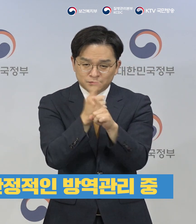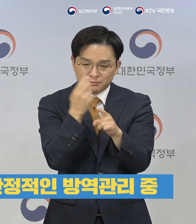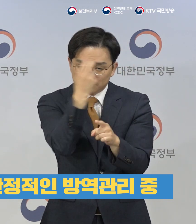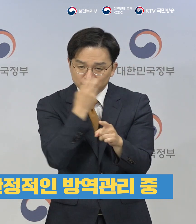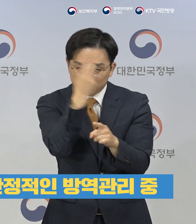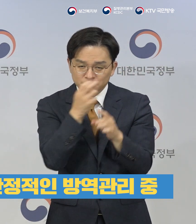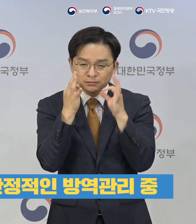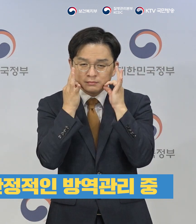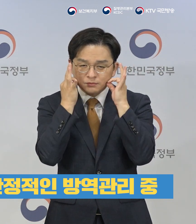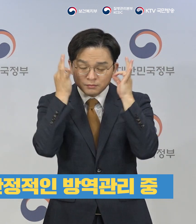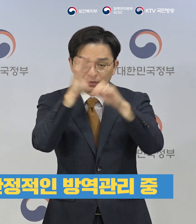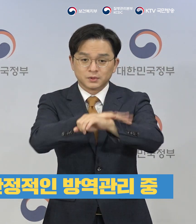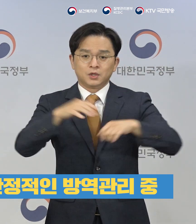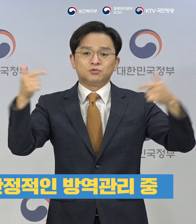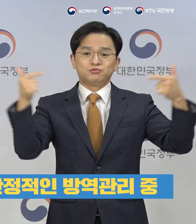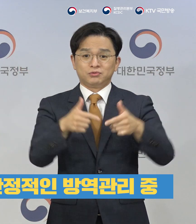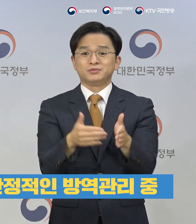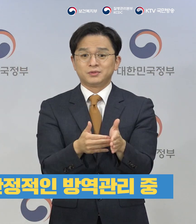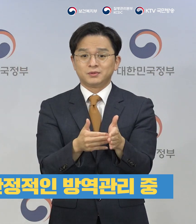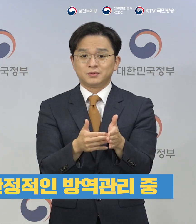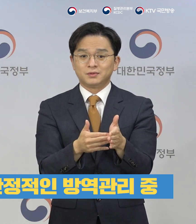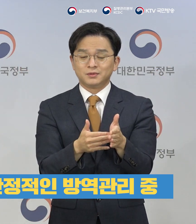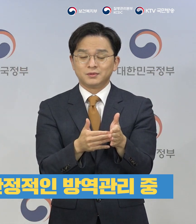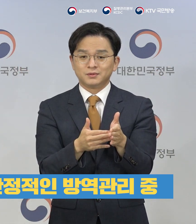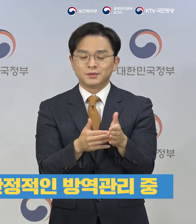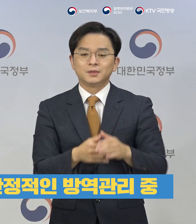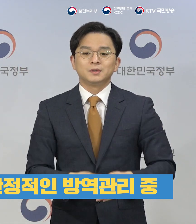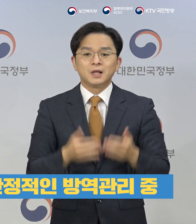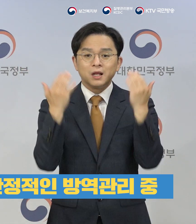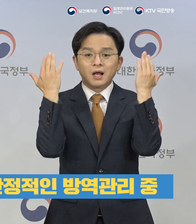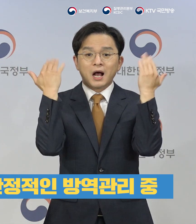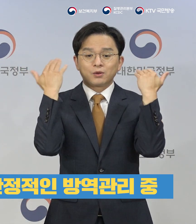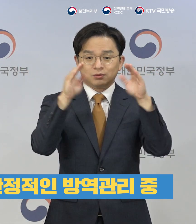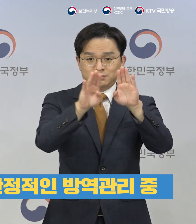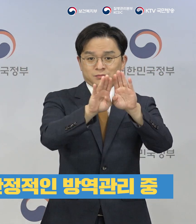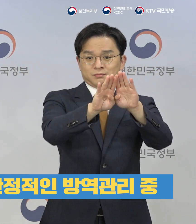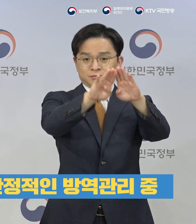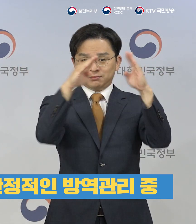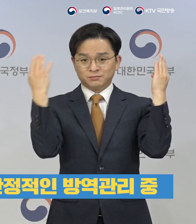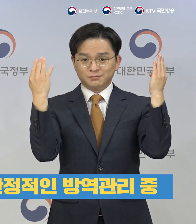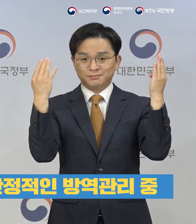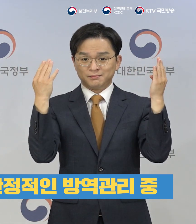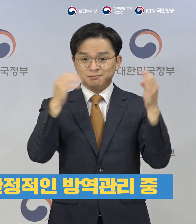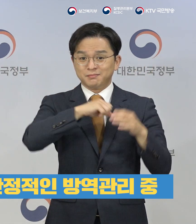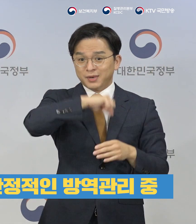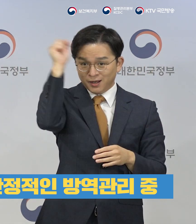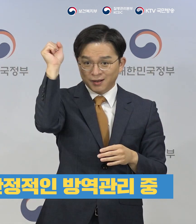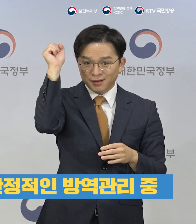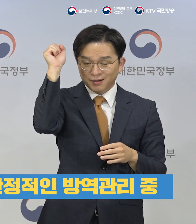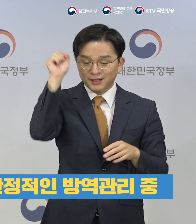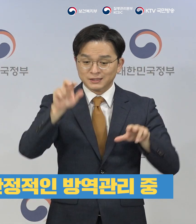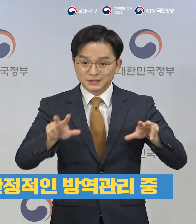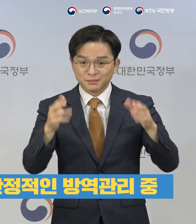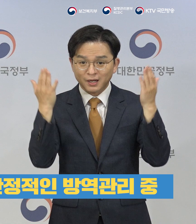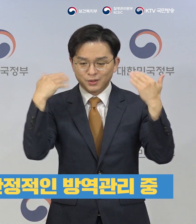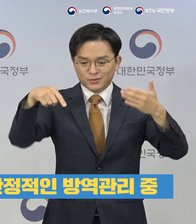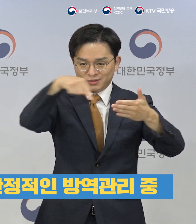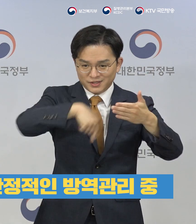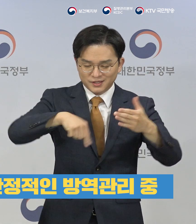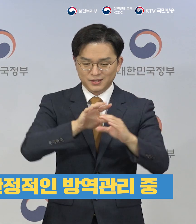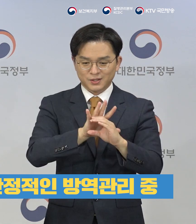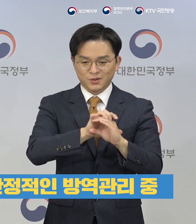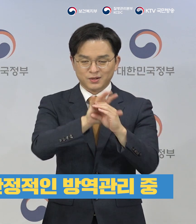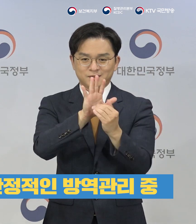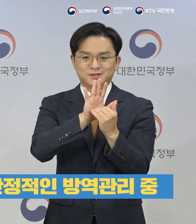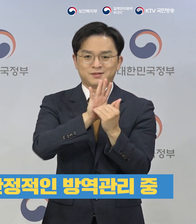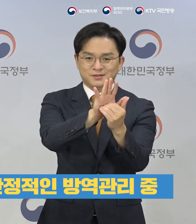집단 감염의 확산을 막아내었습니다. 이와 함께 우리 아이들을 위해 학교의 등교 수업을 시작하였고